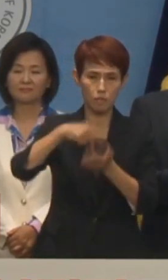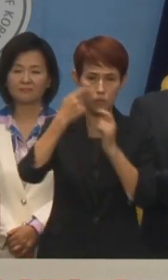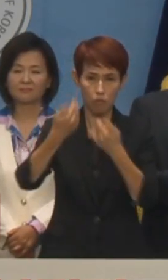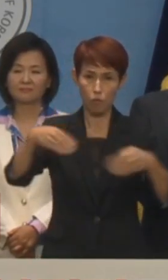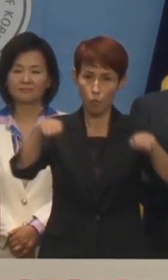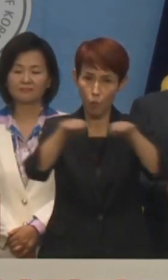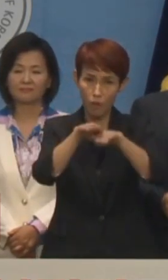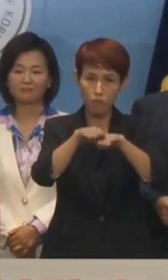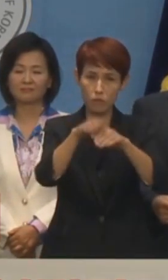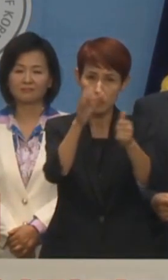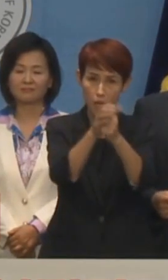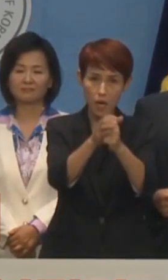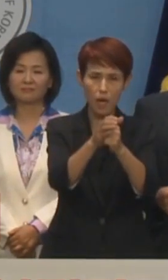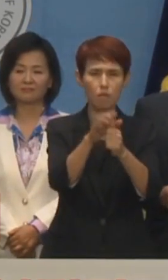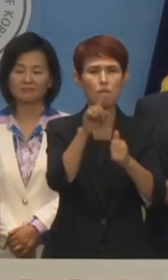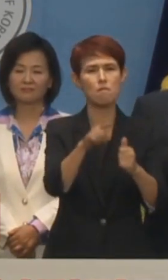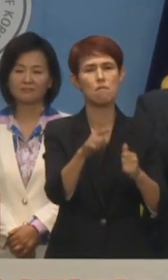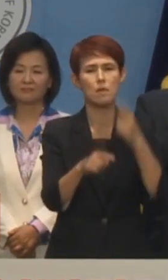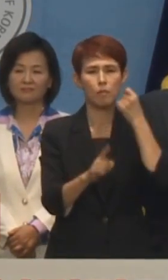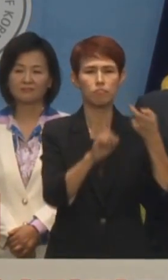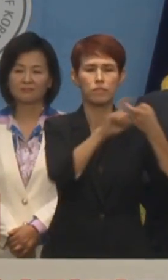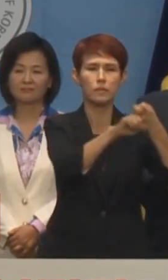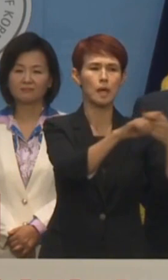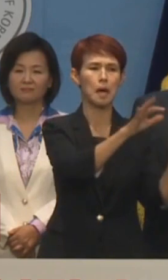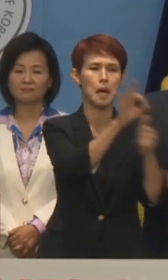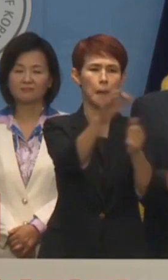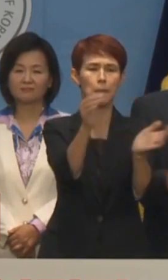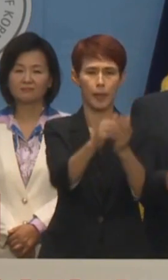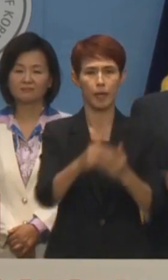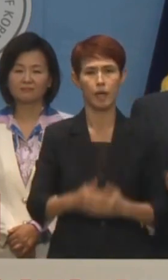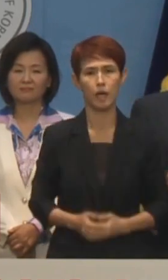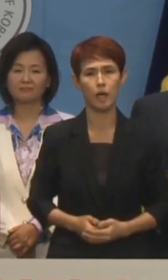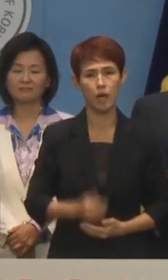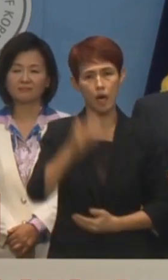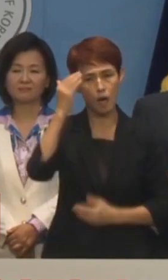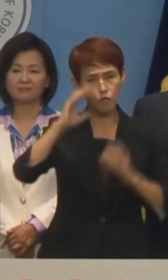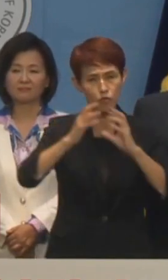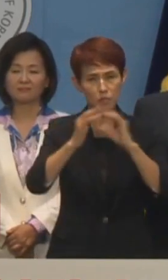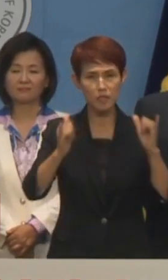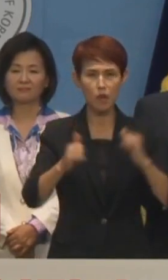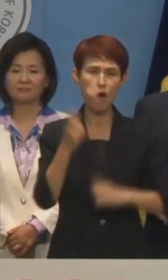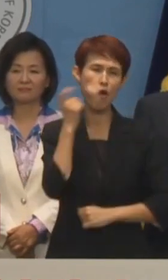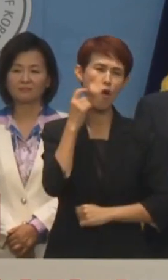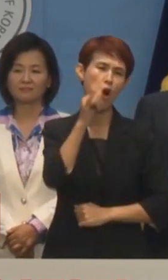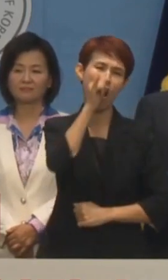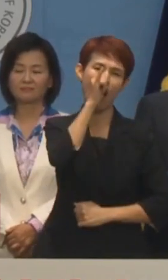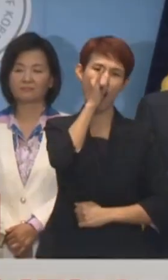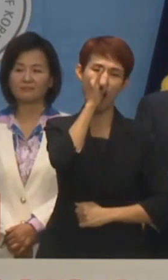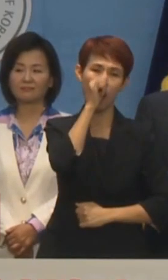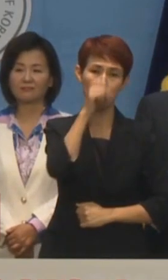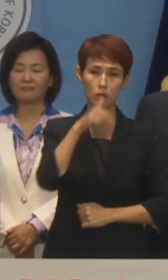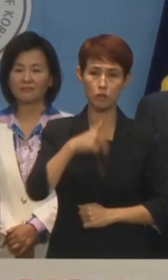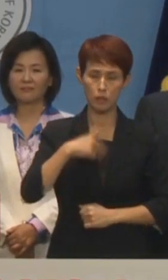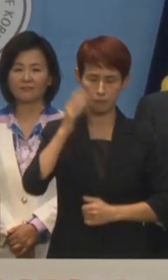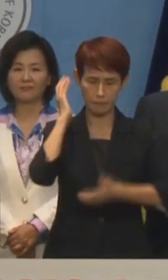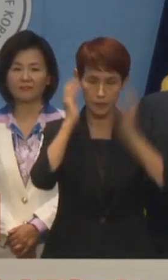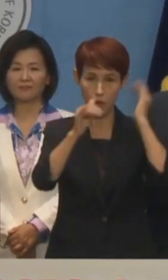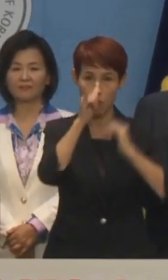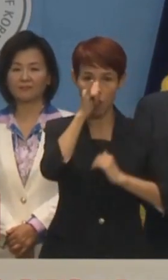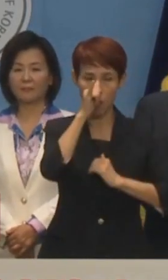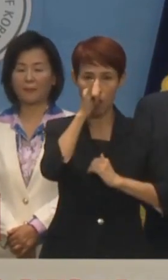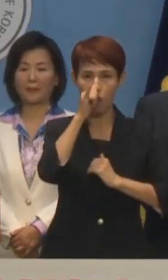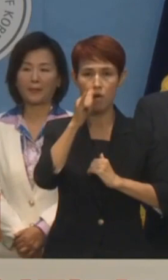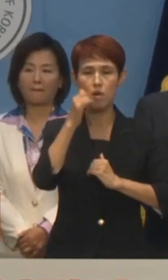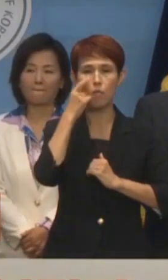하는 인사가 임명되었습니다. 대한민국 국민을 거짓말쟁이로 몰아붙이며 정체성을 훼손하고 식민지